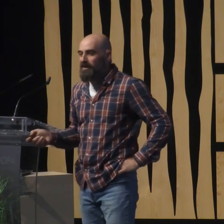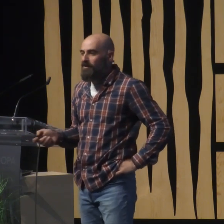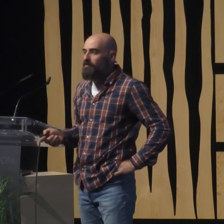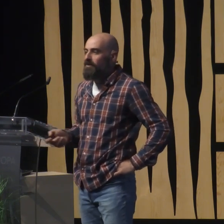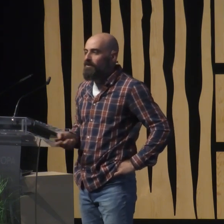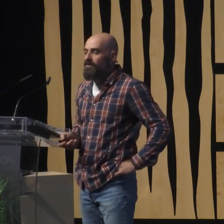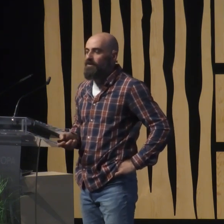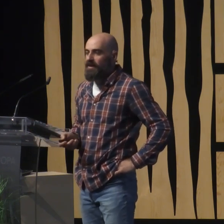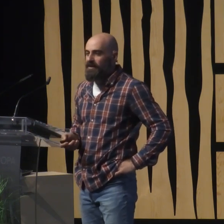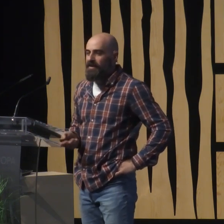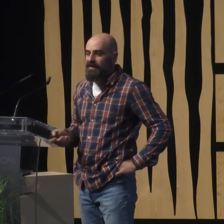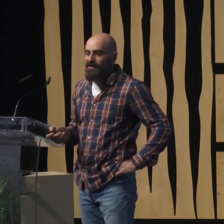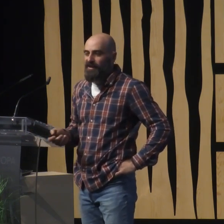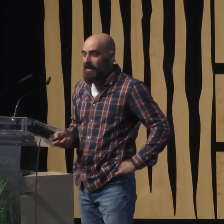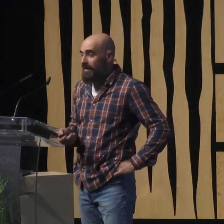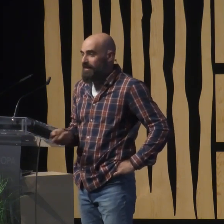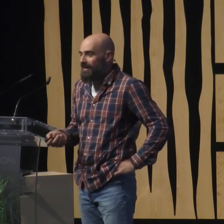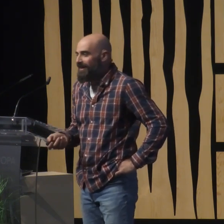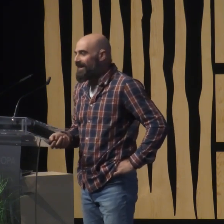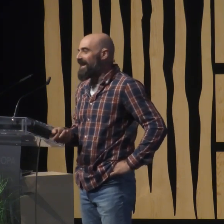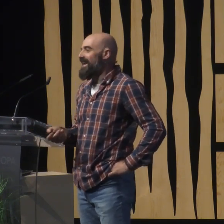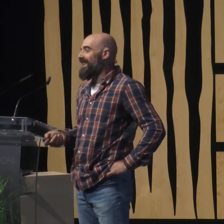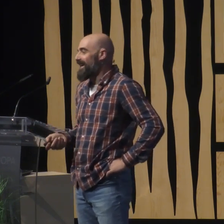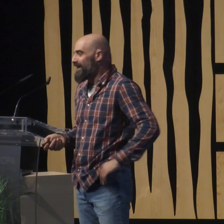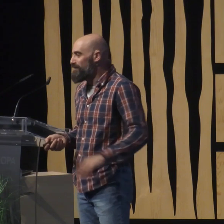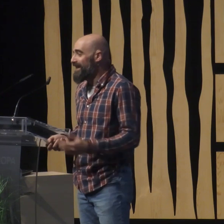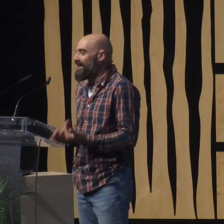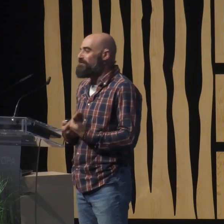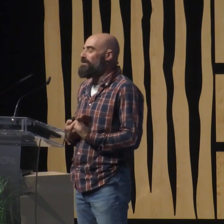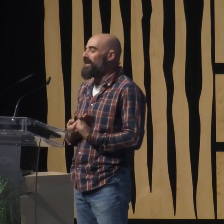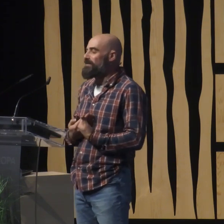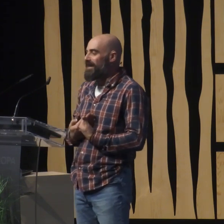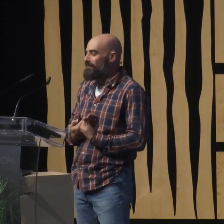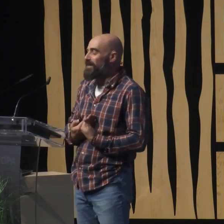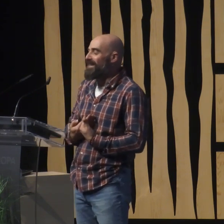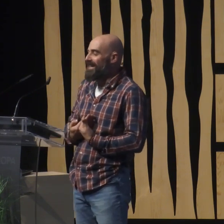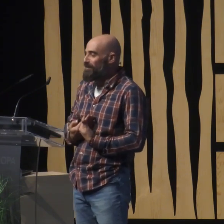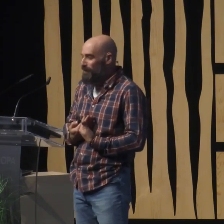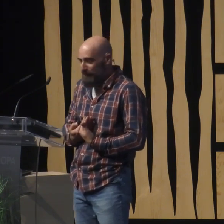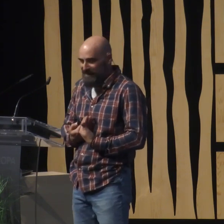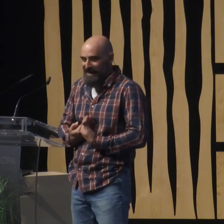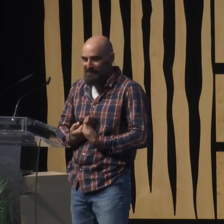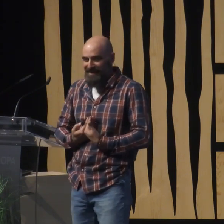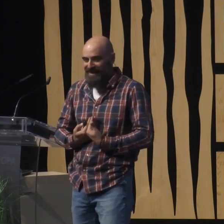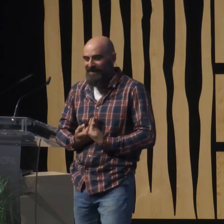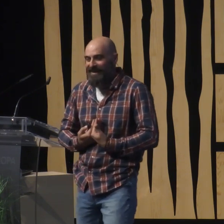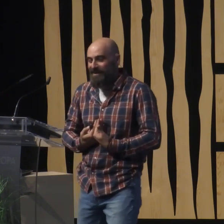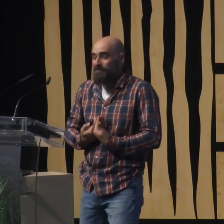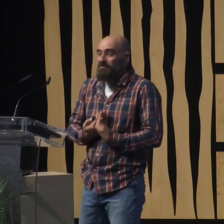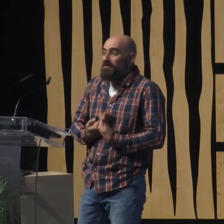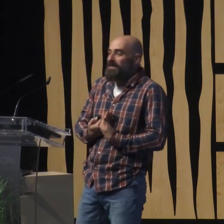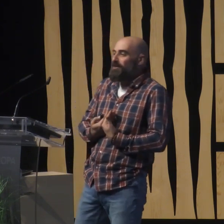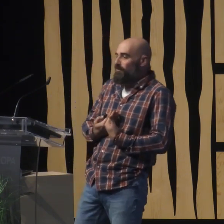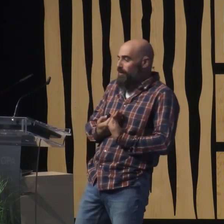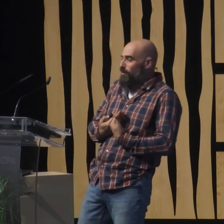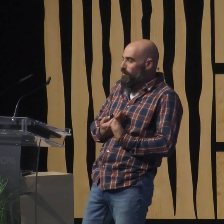Y yo lo miro y digo, joder, ahora entiendo que a quienes en la comida vamos a quemar, vas a dar negativo los padres y las madres ahora, porque